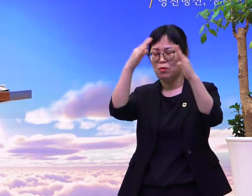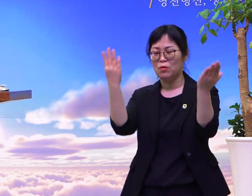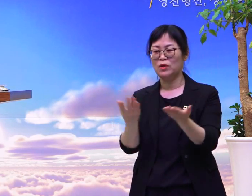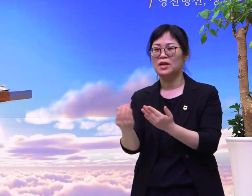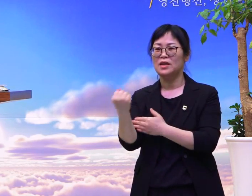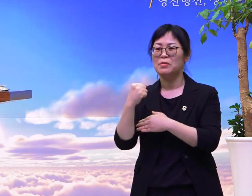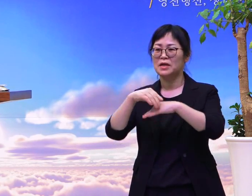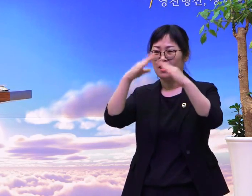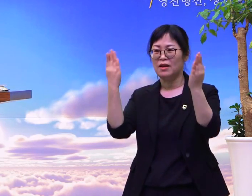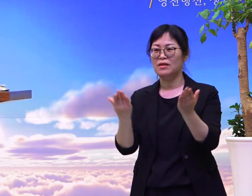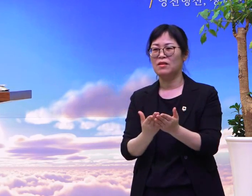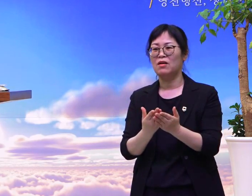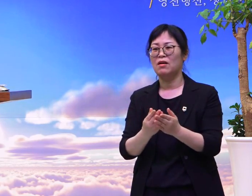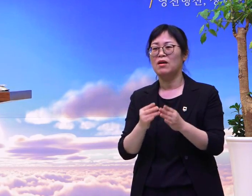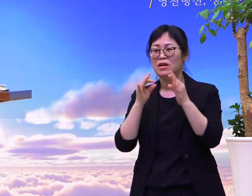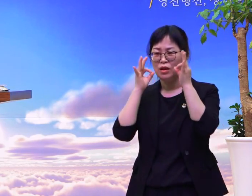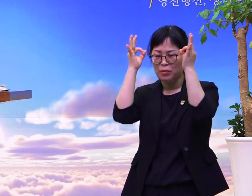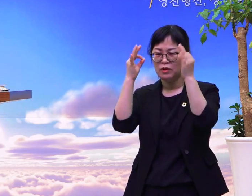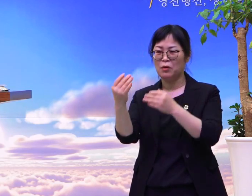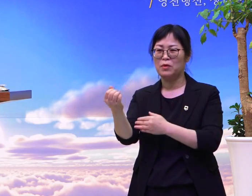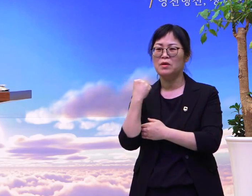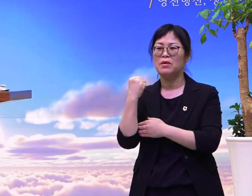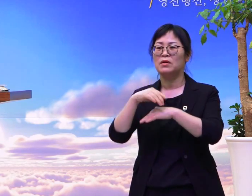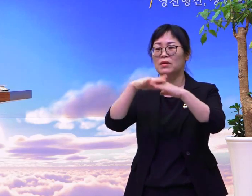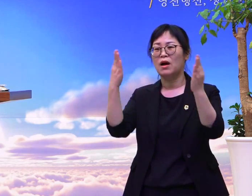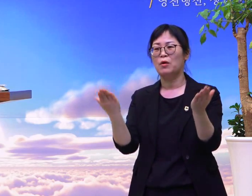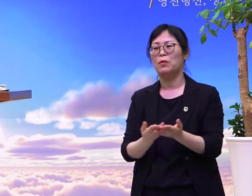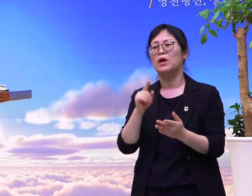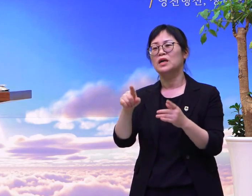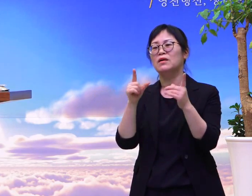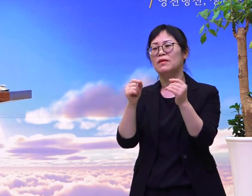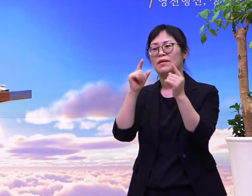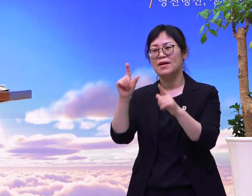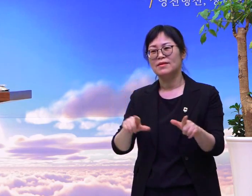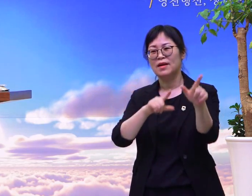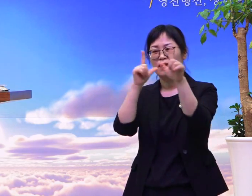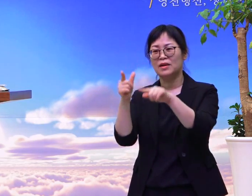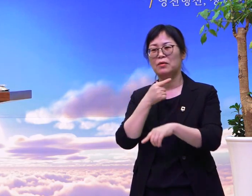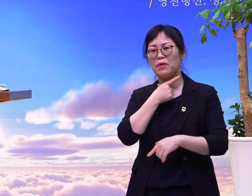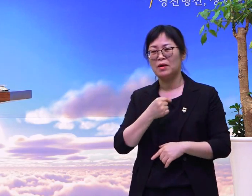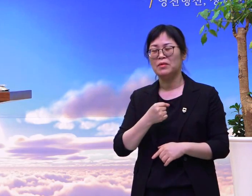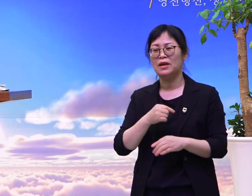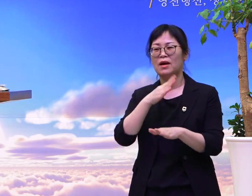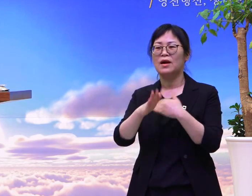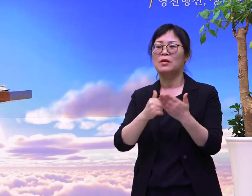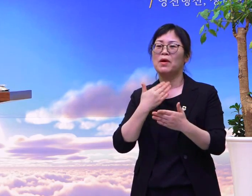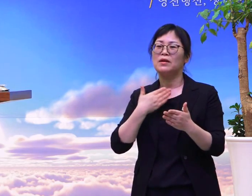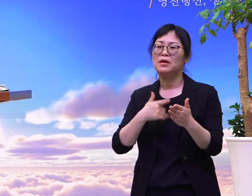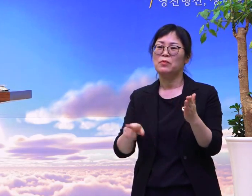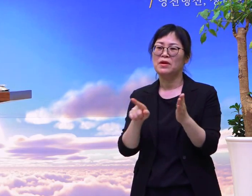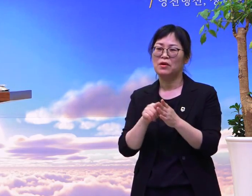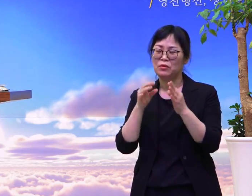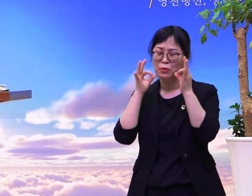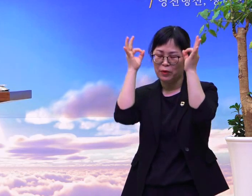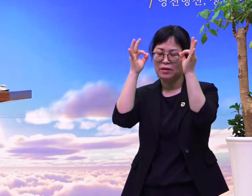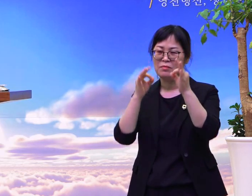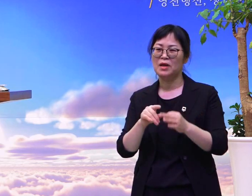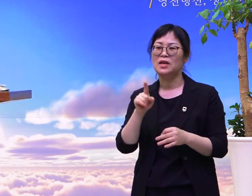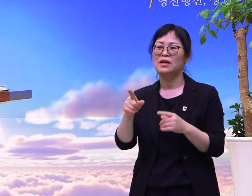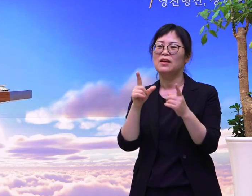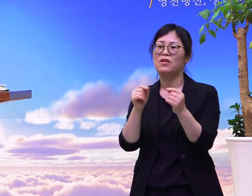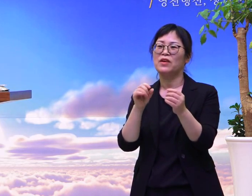알기 위해서 노력을 다하고 힘을 다해서 그렇게 살아가겠습니다. 하나님을 알아가기 힘쓰겠습니다.